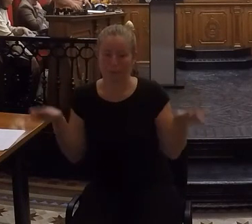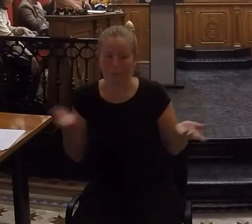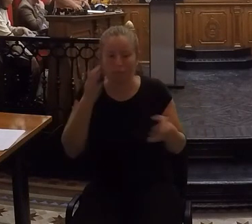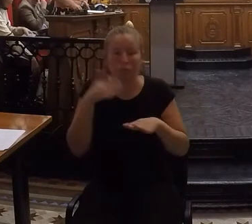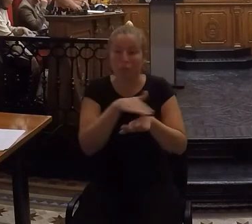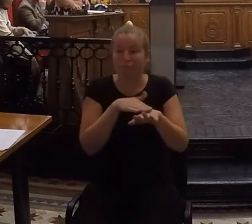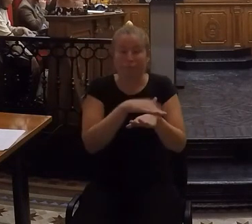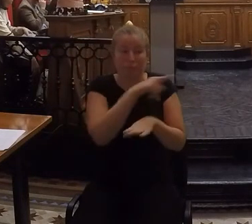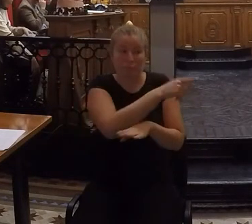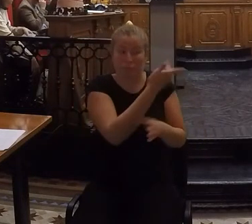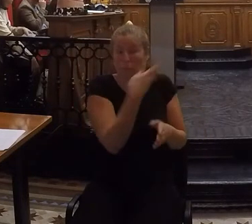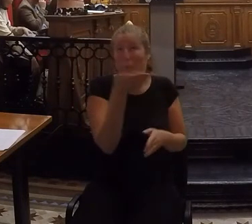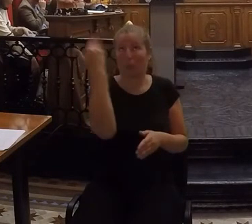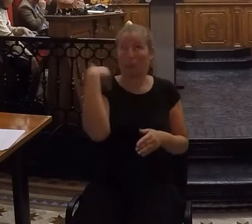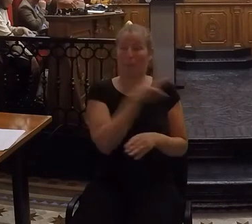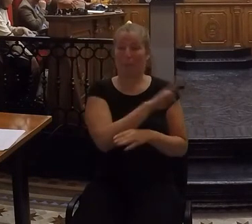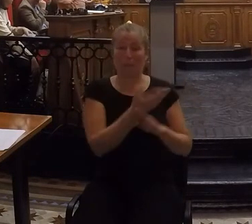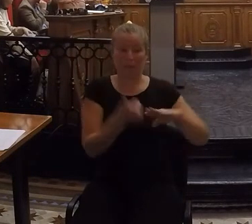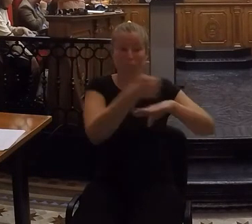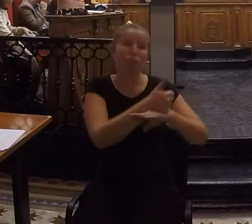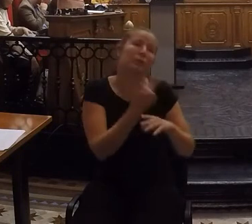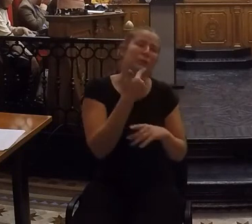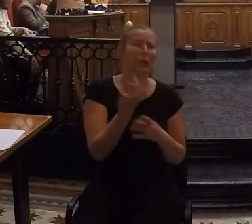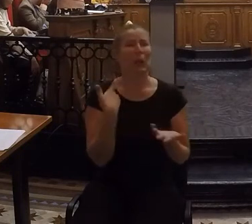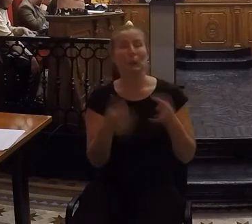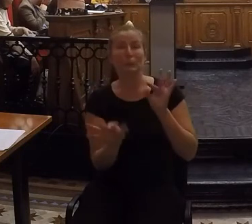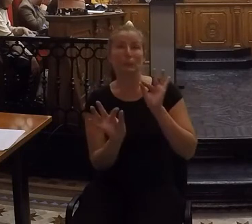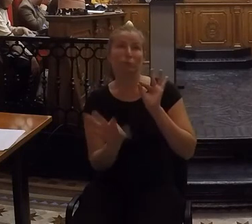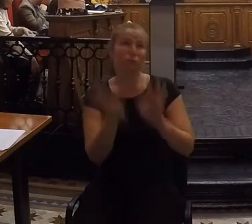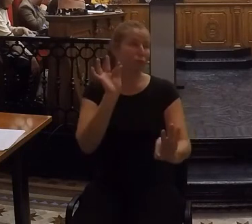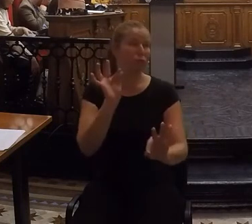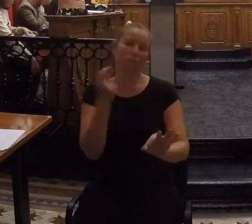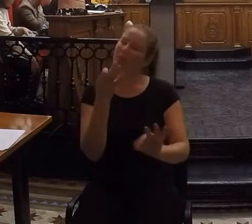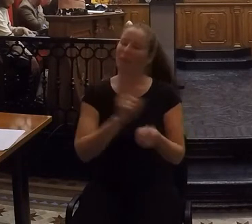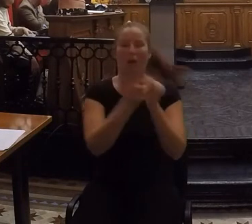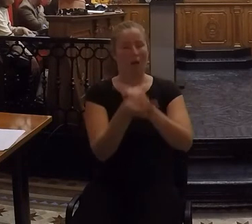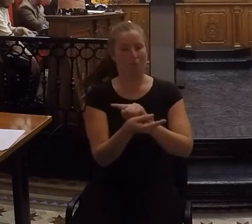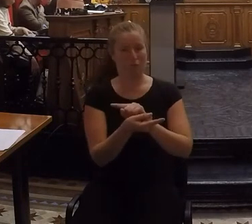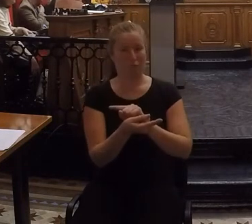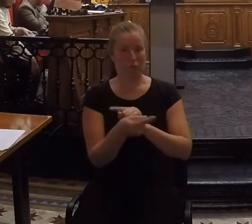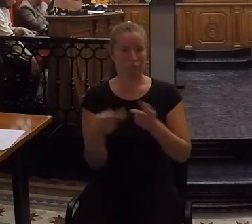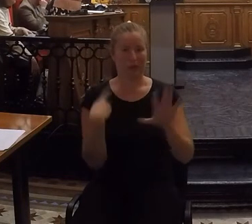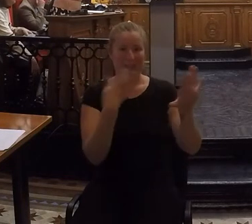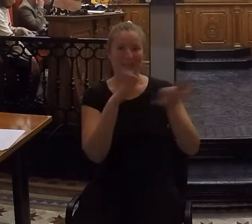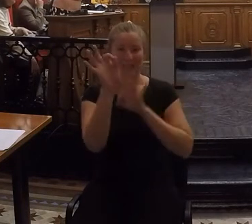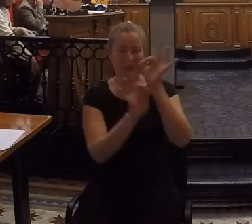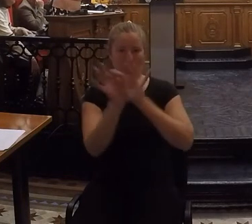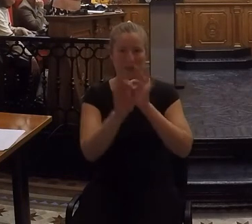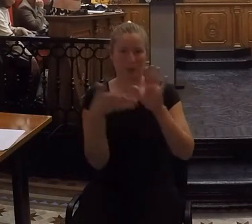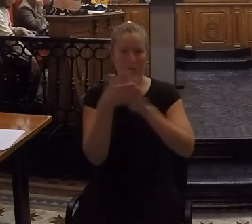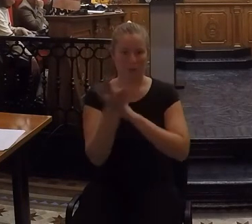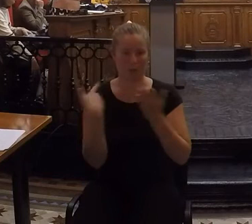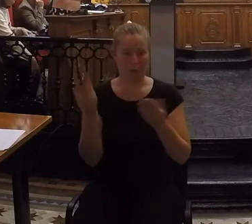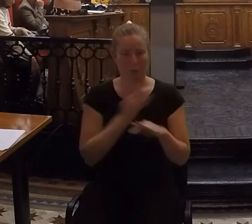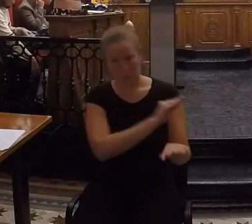Popular, decidió cambiar las reglas del juego y entonces, de donde parecía interesante que el 70% de los fondos fuera a manos de los jóvenes